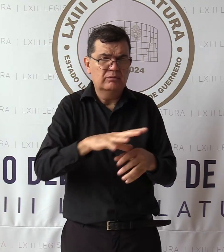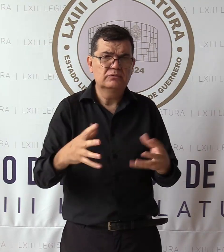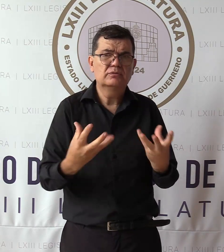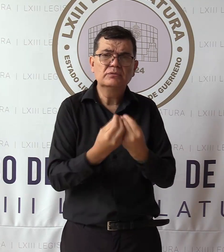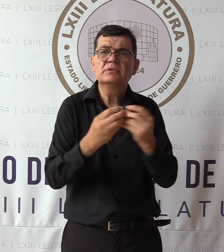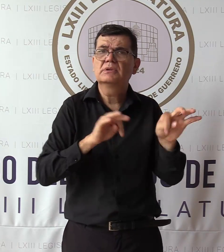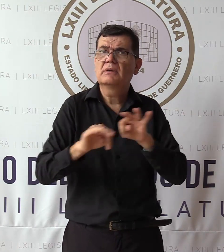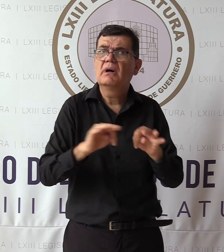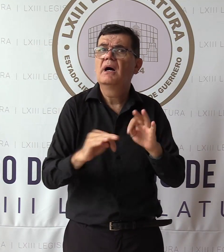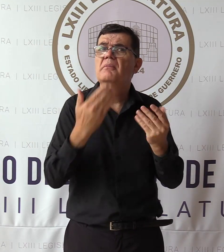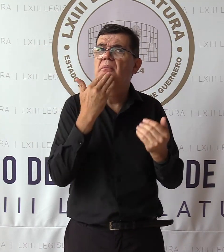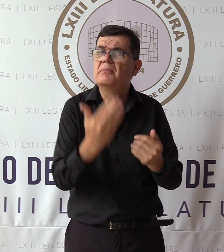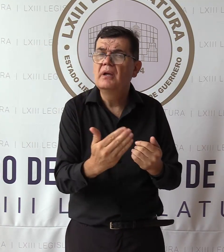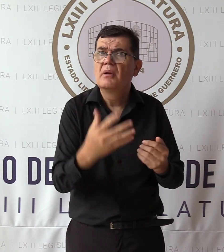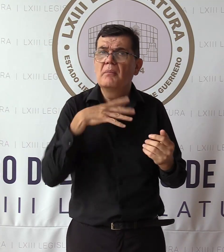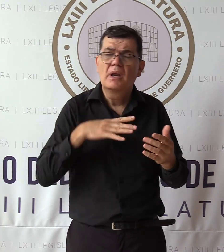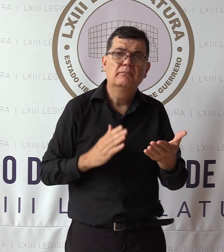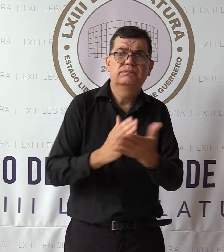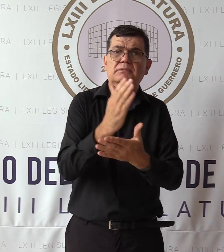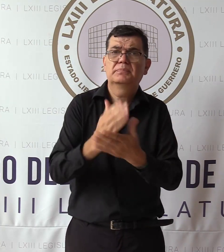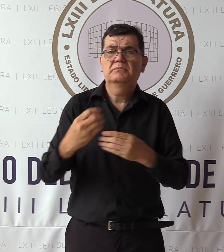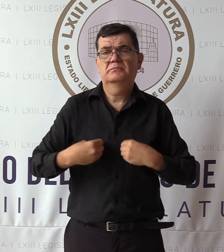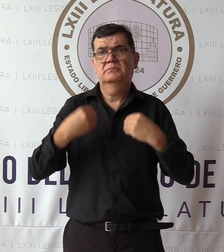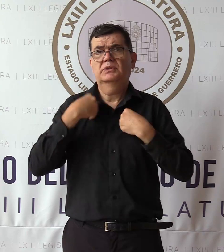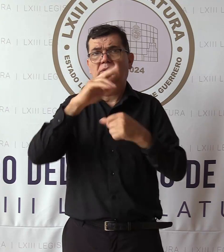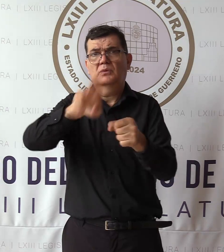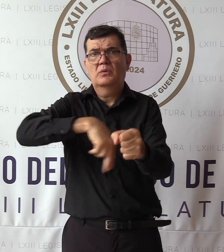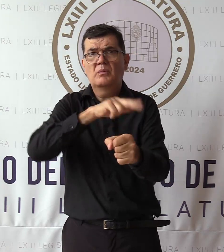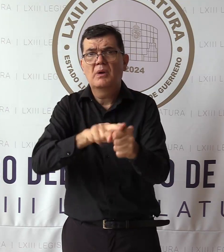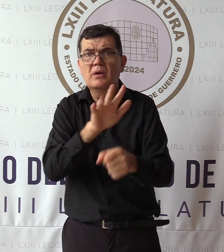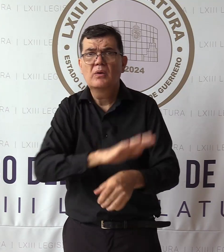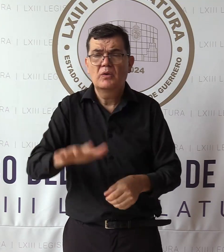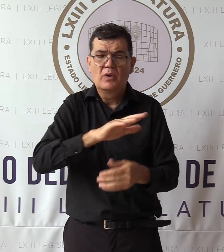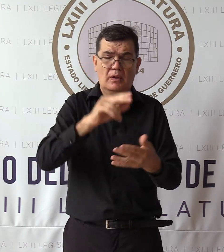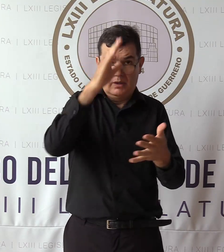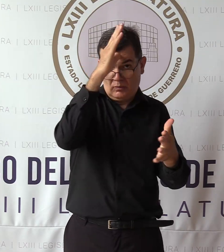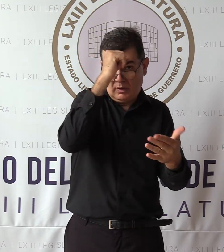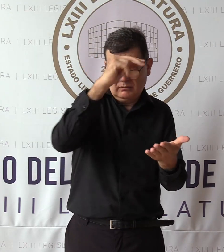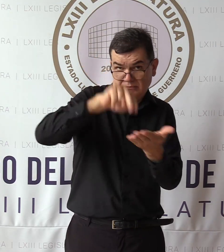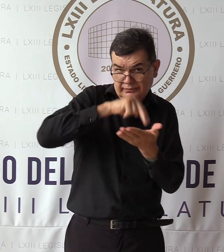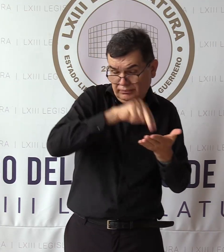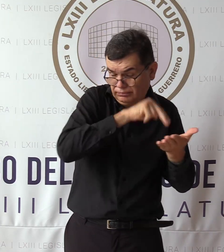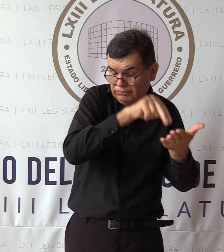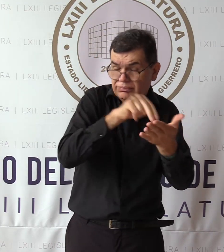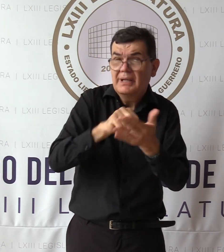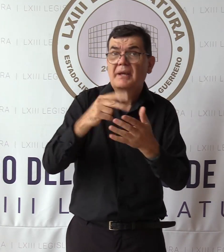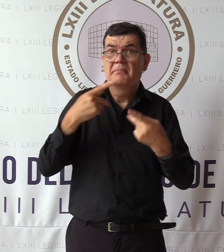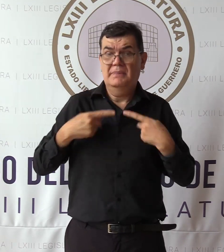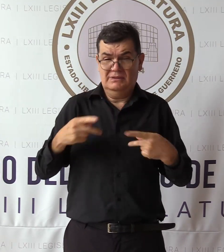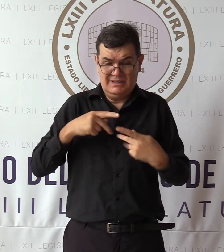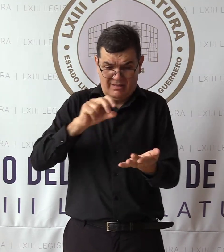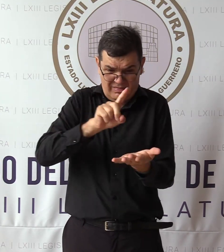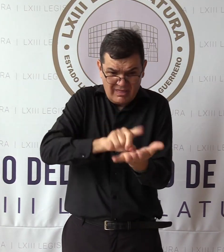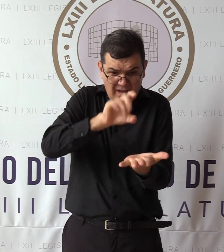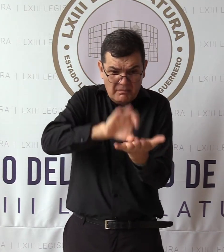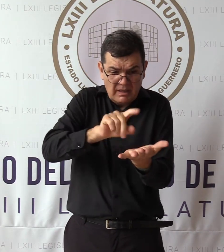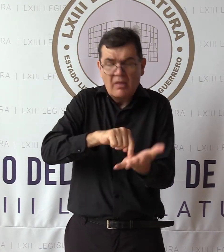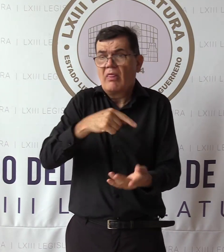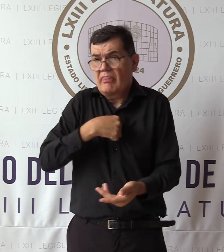su acceso a la vida comunitaria. La Convención establece que las personas con discapacidad deben ser consultadas de manera